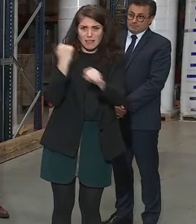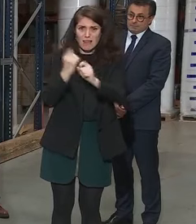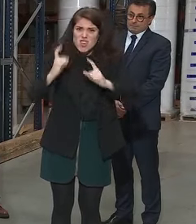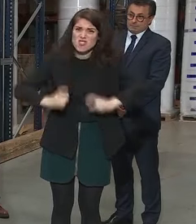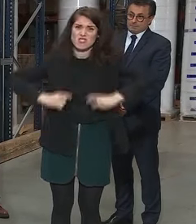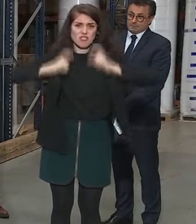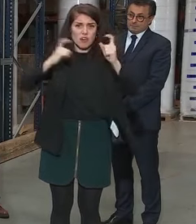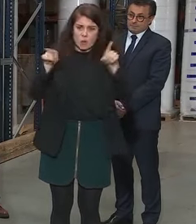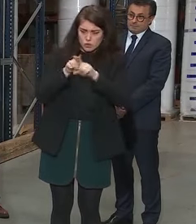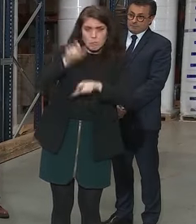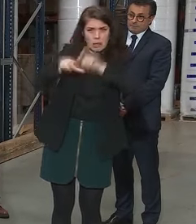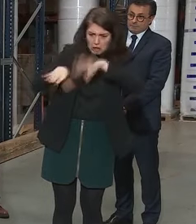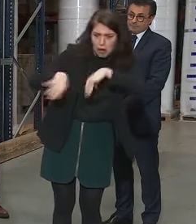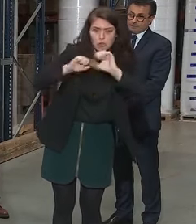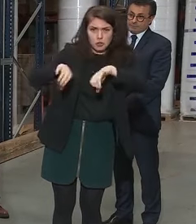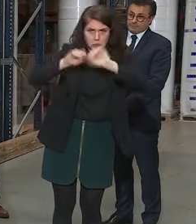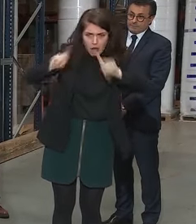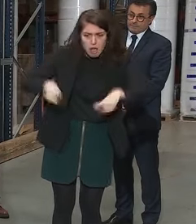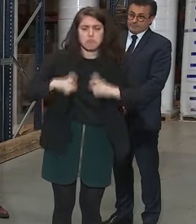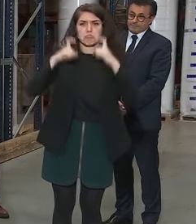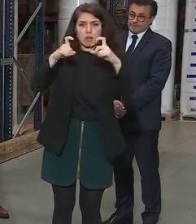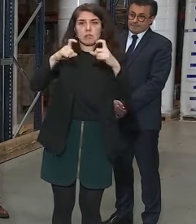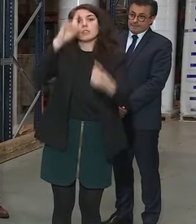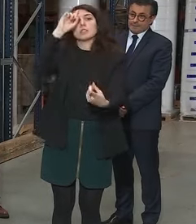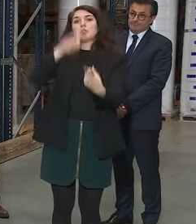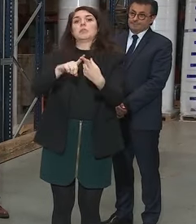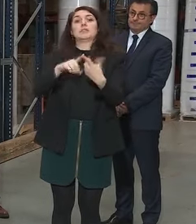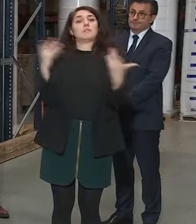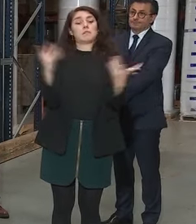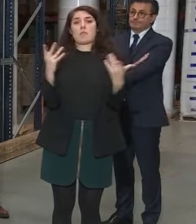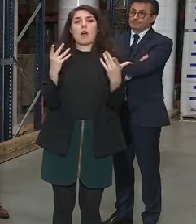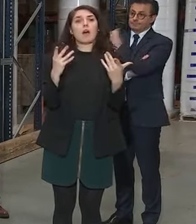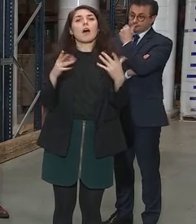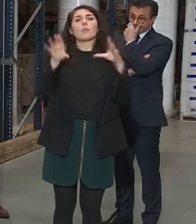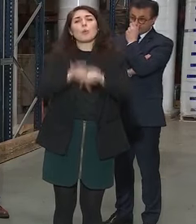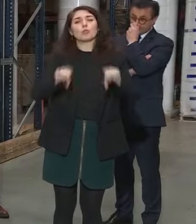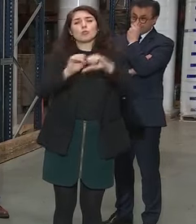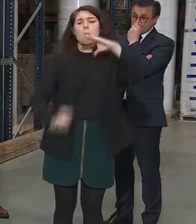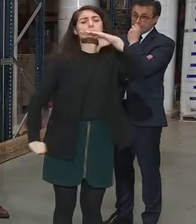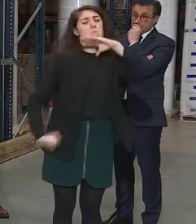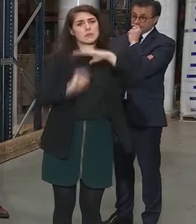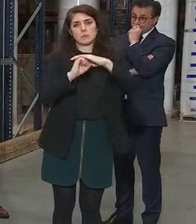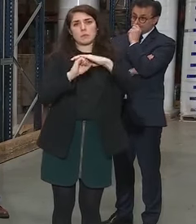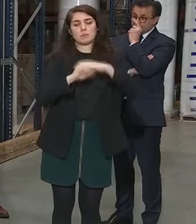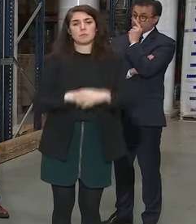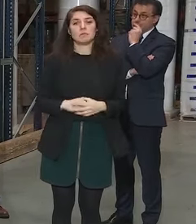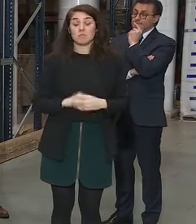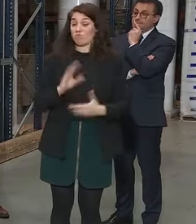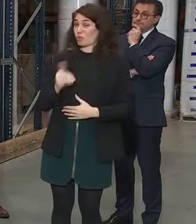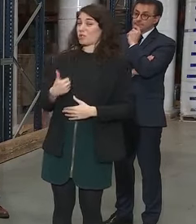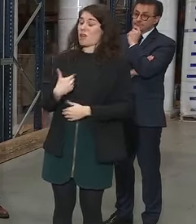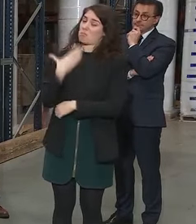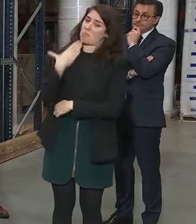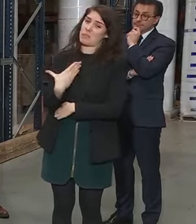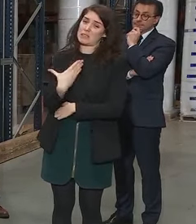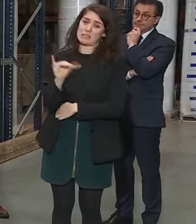de créer aussi de nouvelles capacités de production. Je veux ici remercier nos dirigeants d'entreprise, nos entrepreneurs